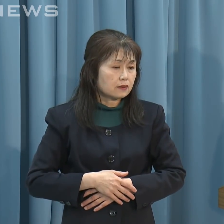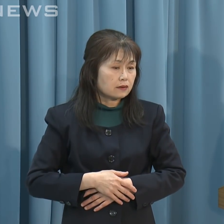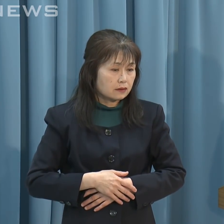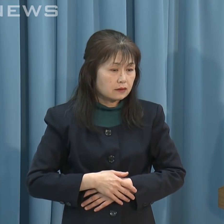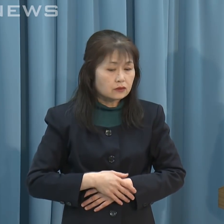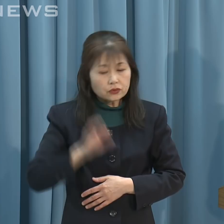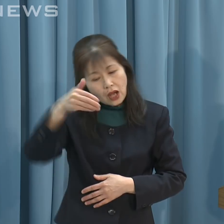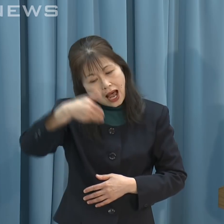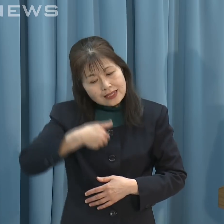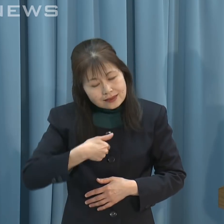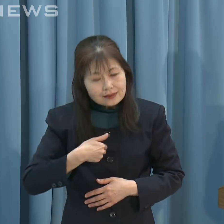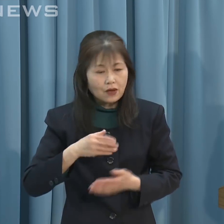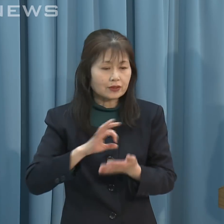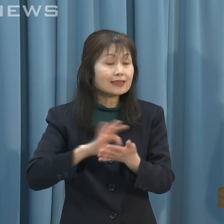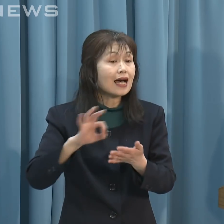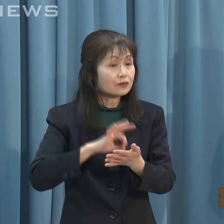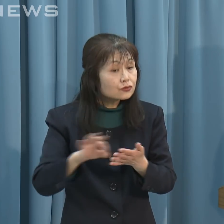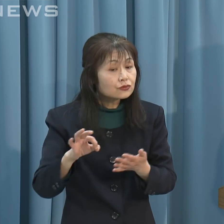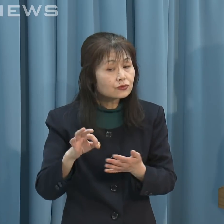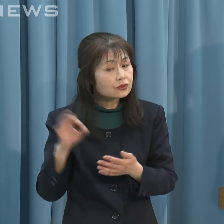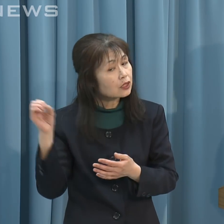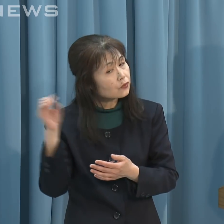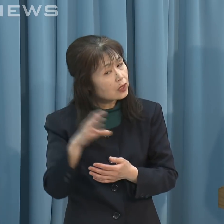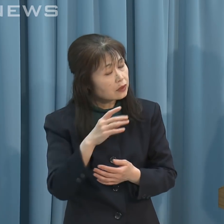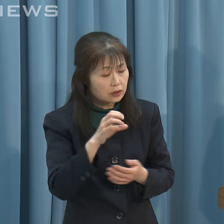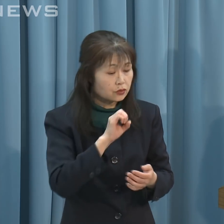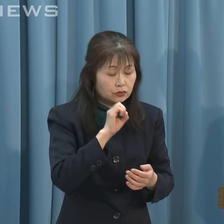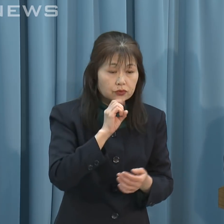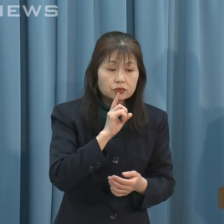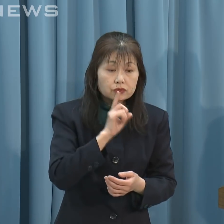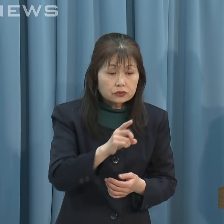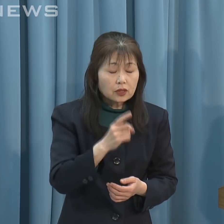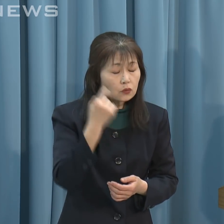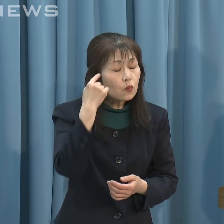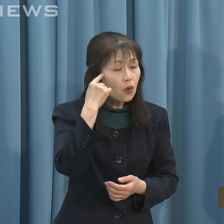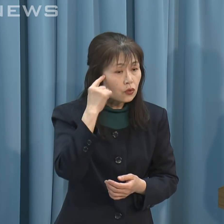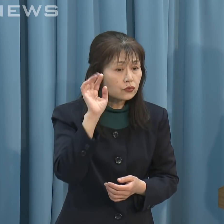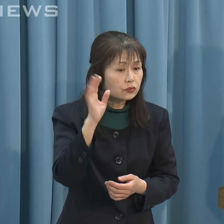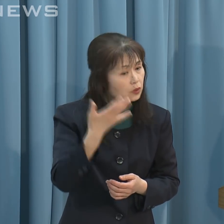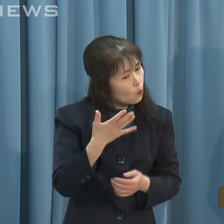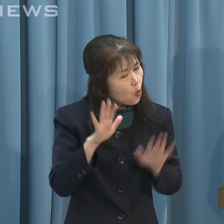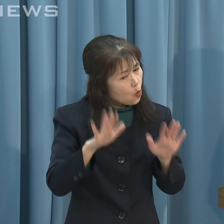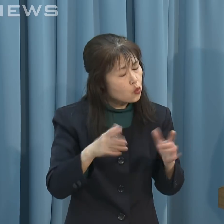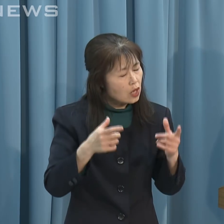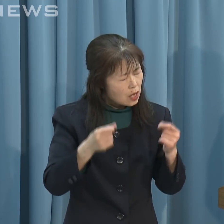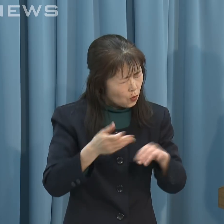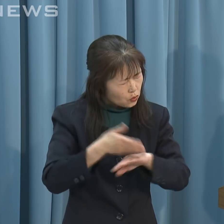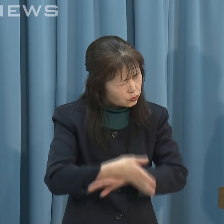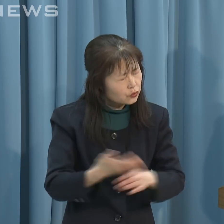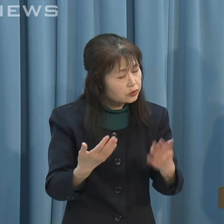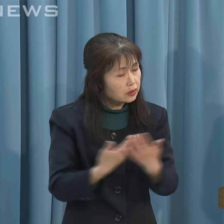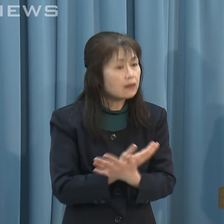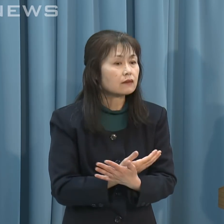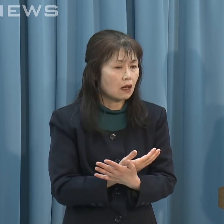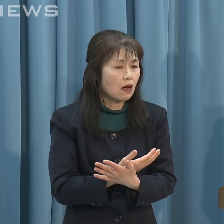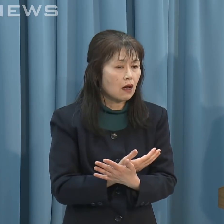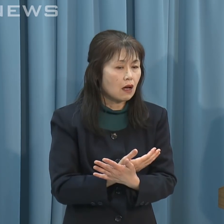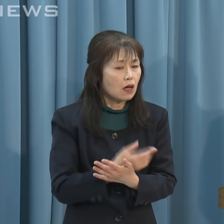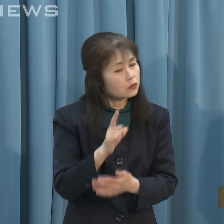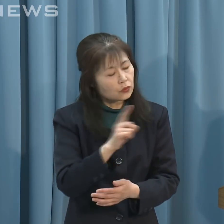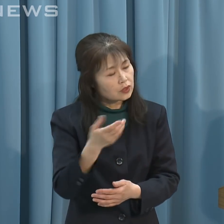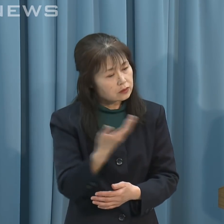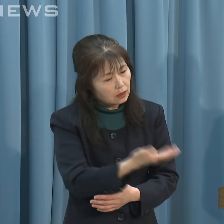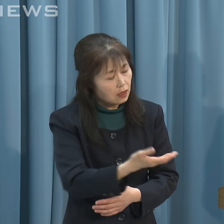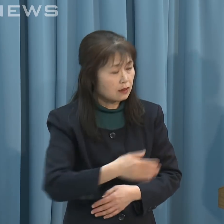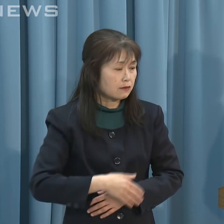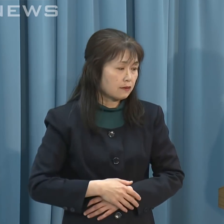反省を生かすというようなことを一度おっしゃったと思うんですけど、はい、今回、まあ、結果としていきなかったような形だと思うんですけれども、